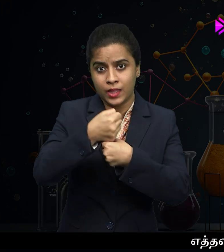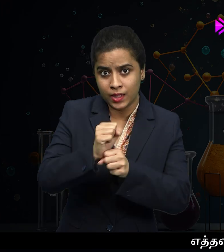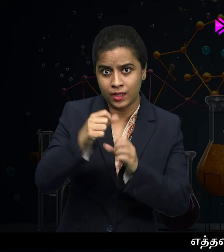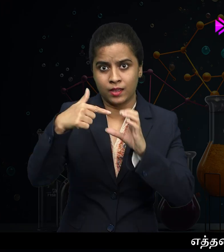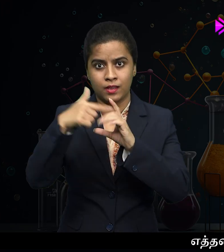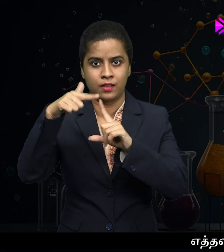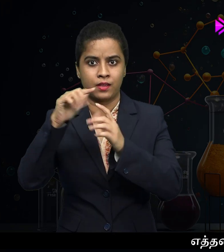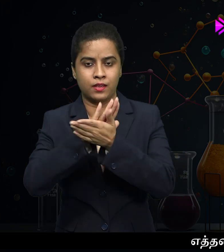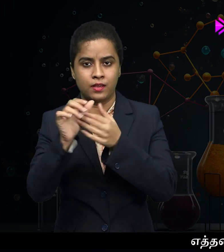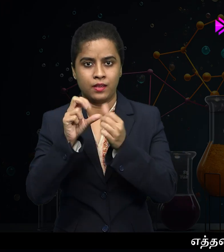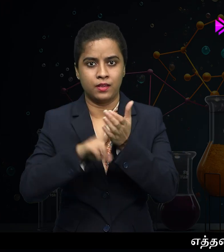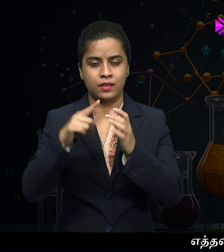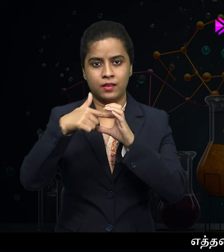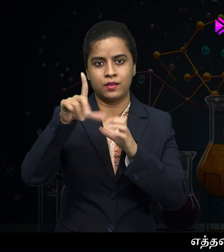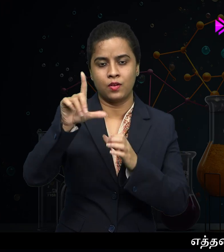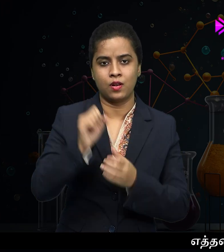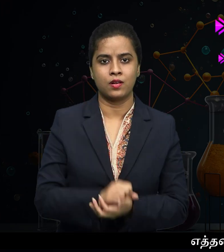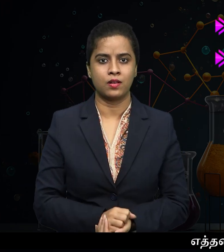எத்தனால் தயாரித்தல்,